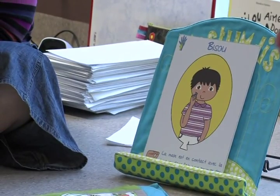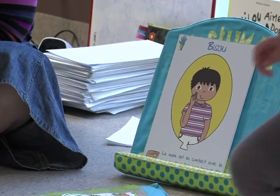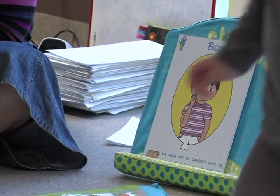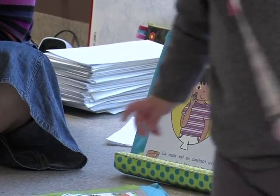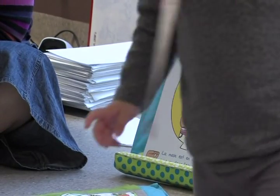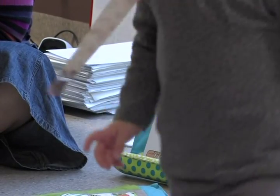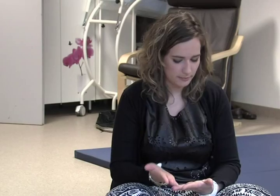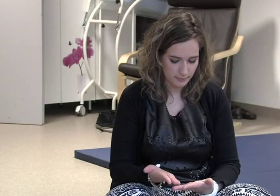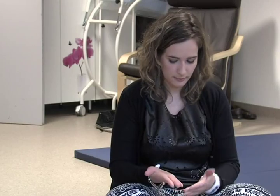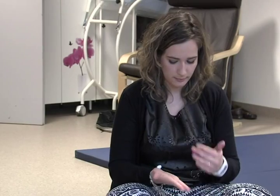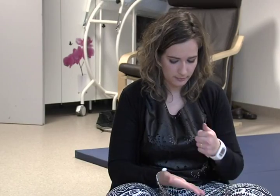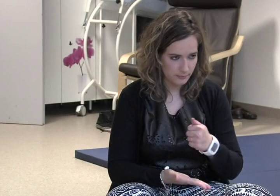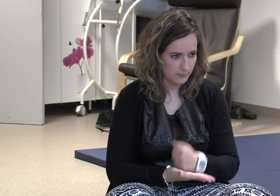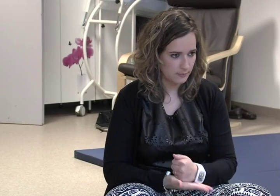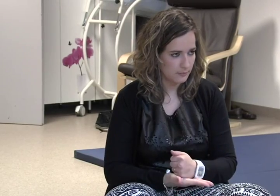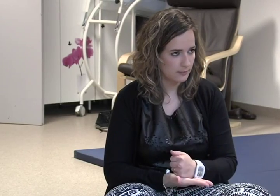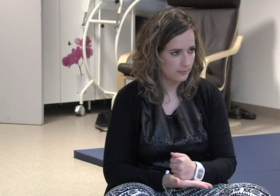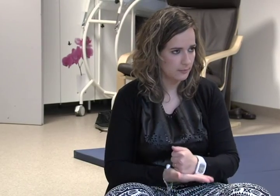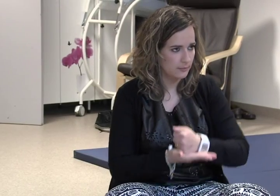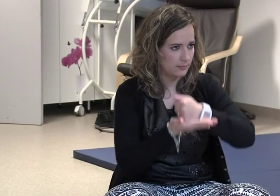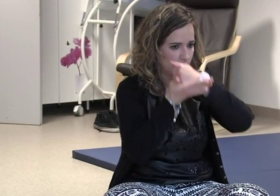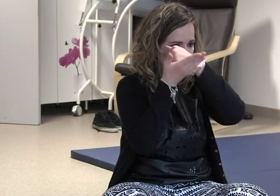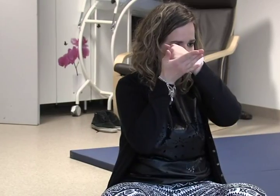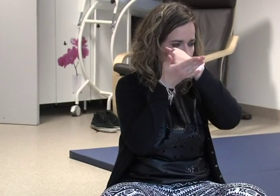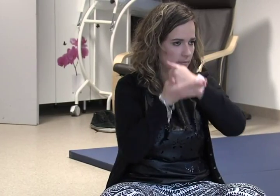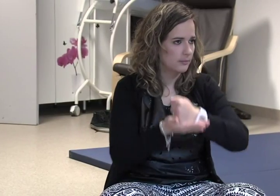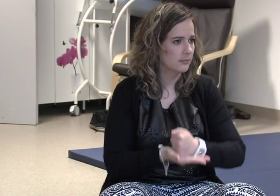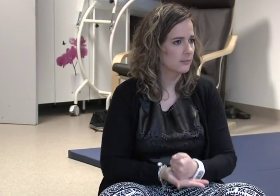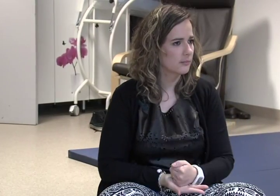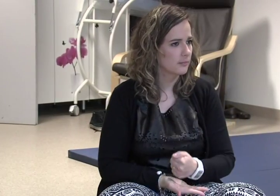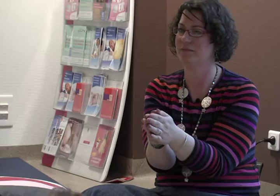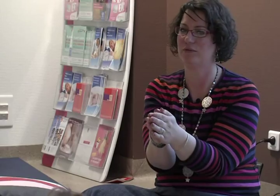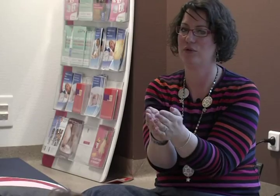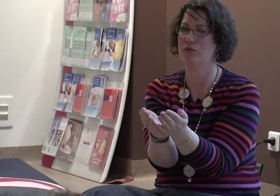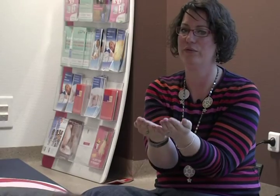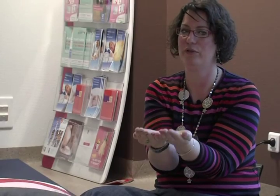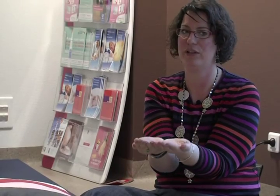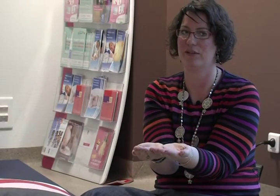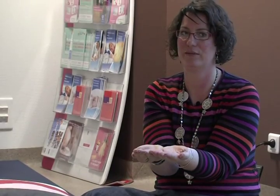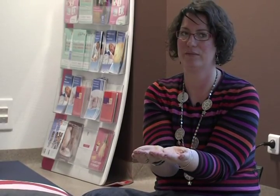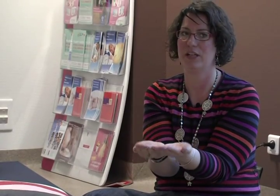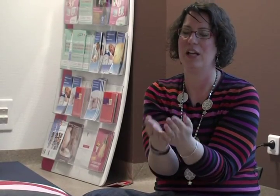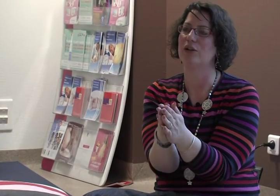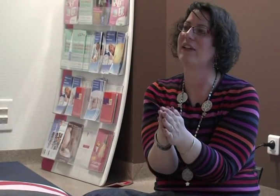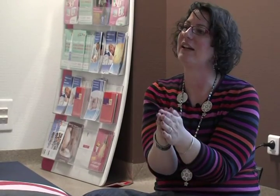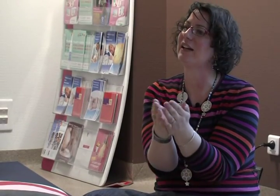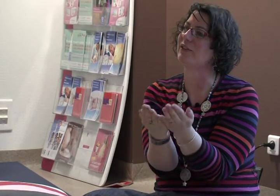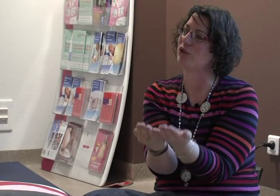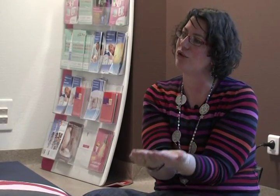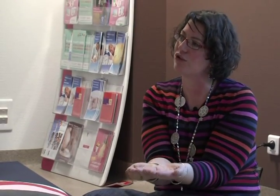ni de grammaire. Pendant 1h30, on apprend des mots de vocabulaire courant. On ouvre le livre. Donc ça va être, est-ce que tu veux que je te